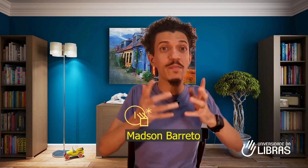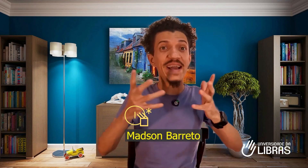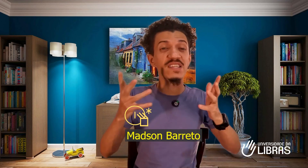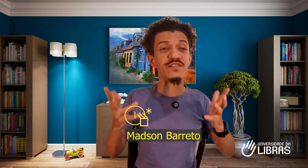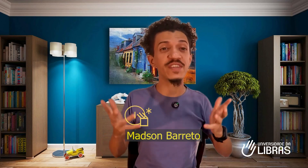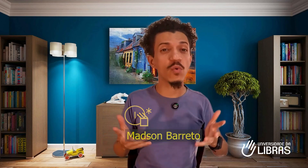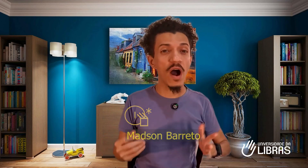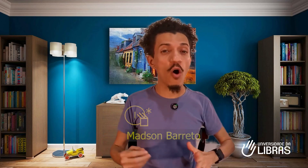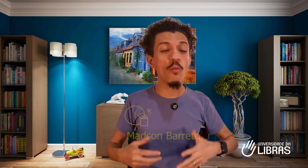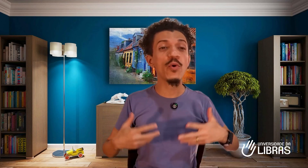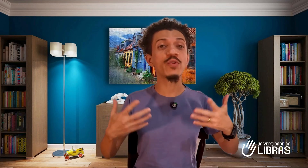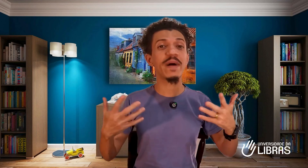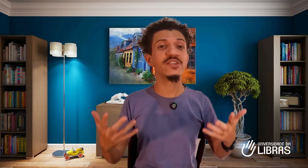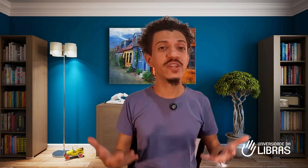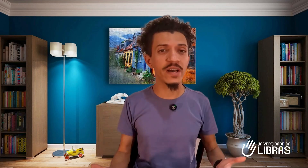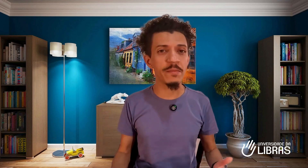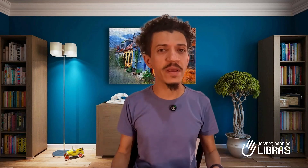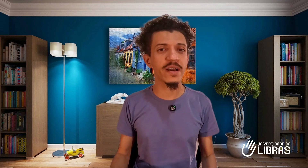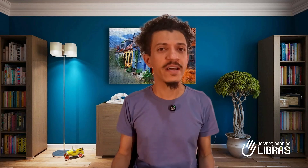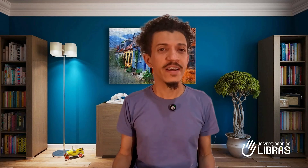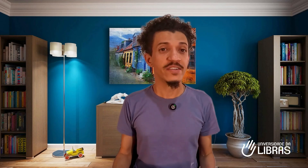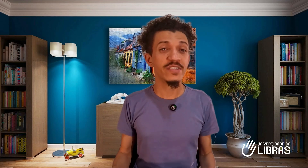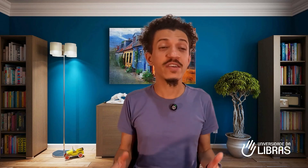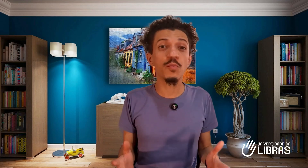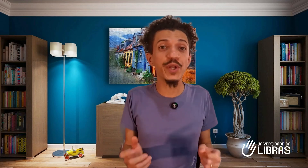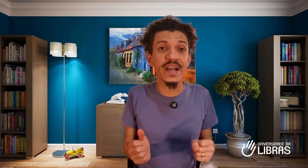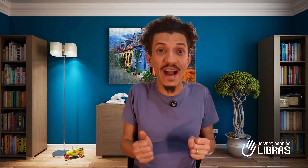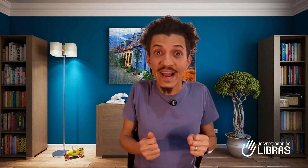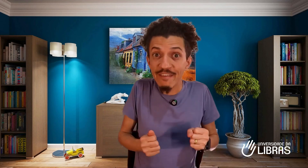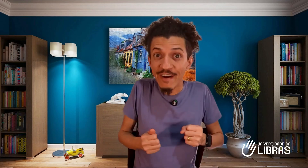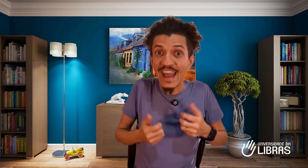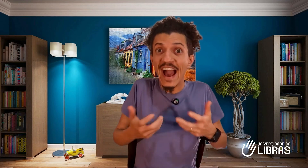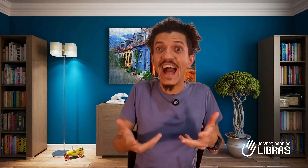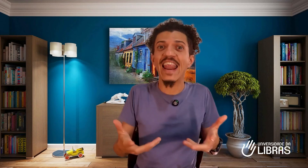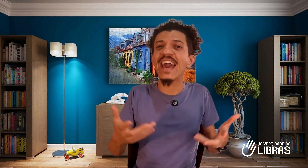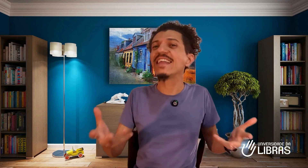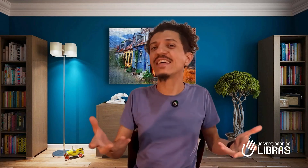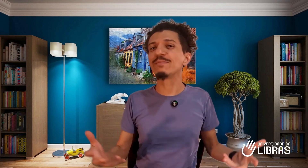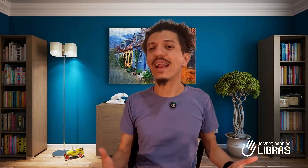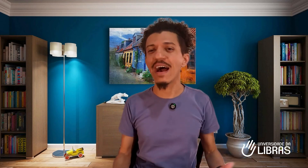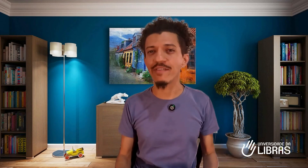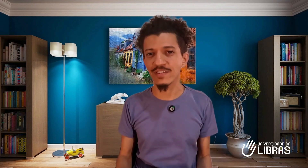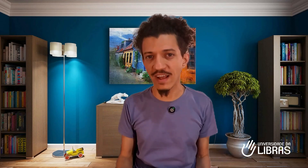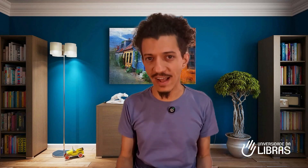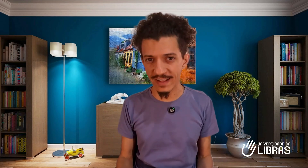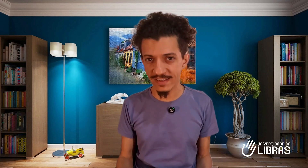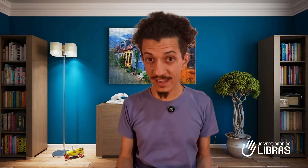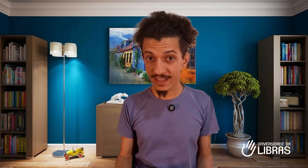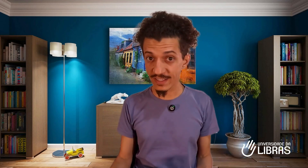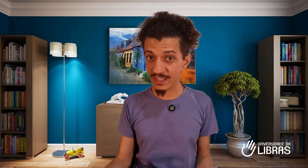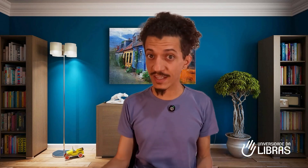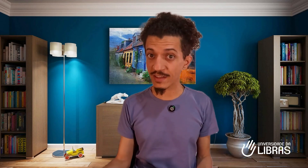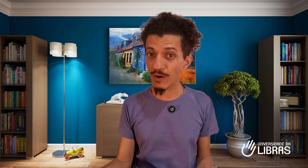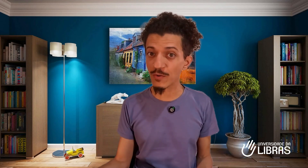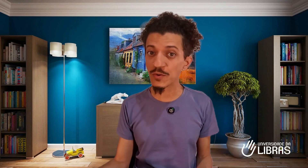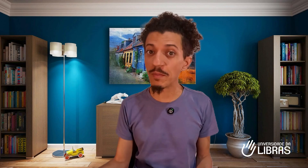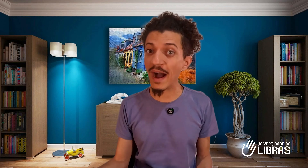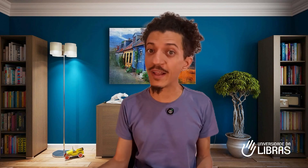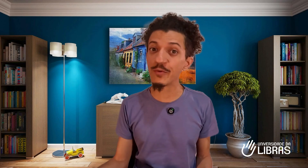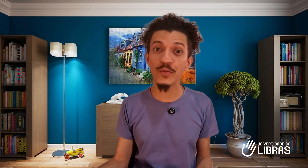mais visual, muito mais dinâmica de se comunicar que vai além das palavras faladas que a gente está tão acostumado no